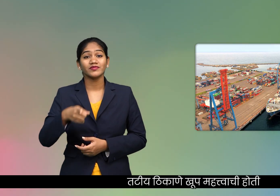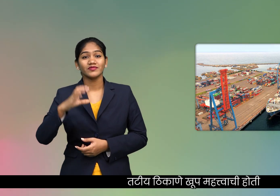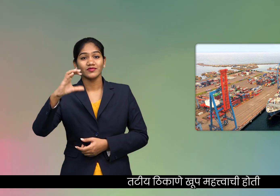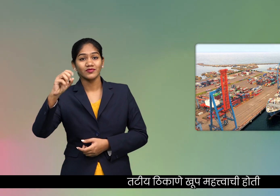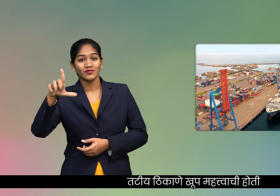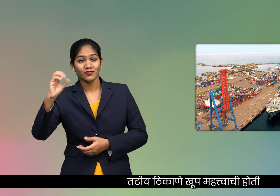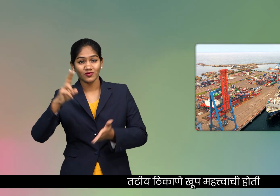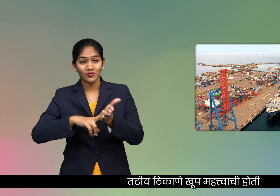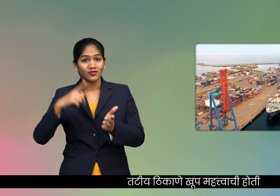होती,